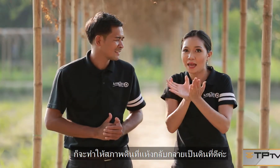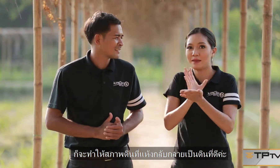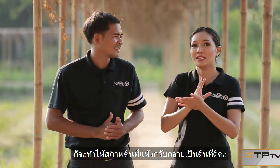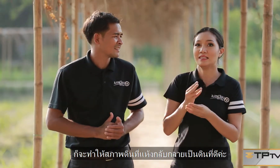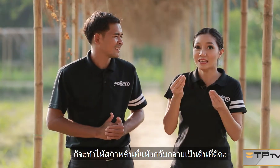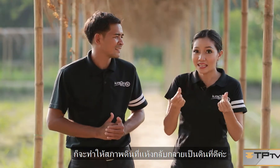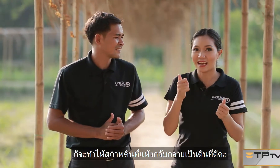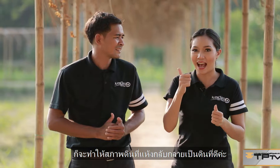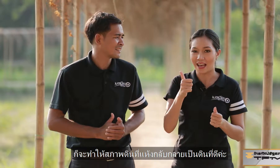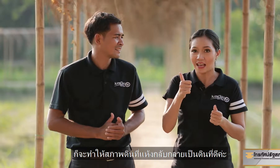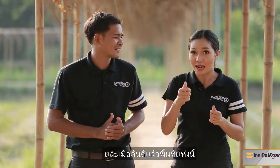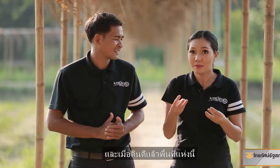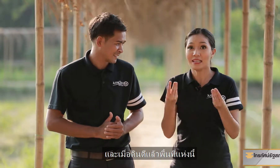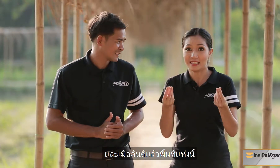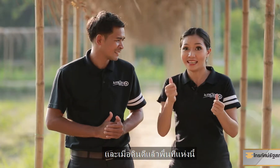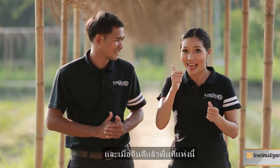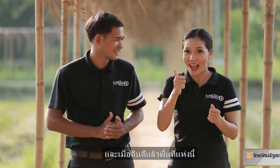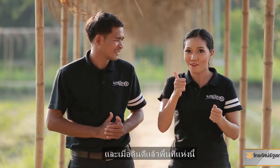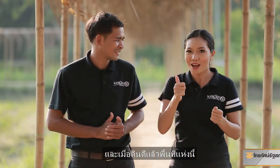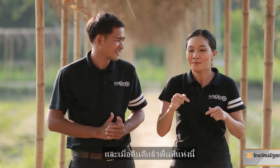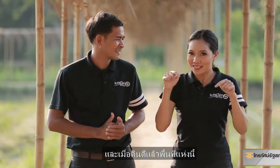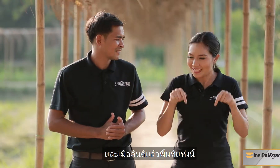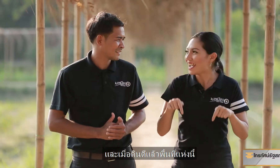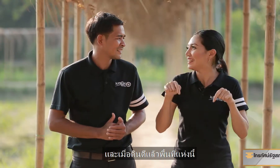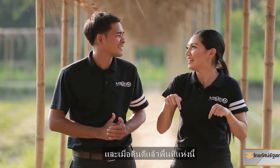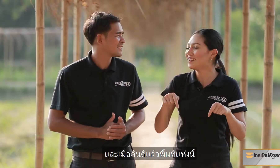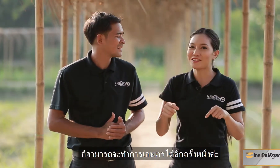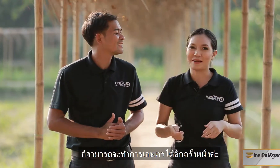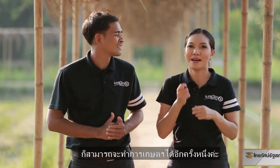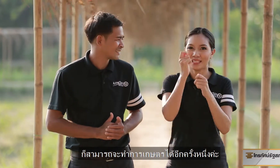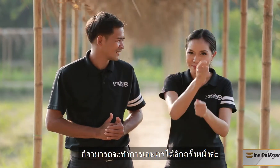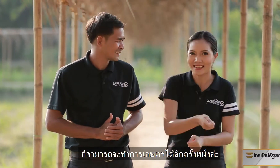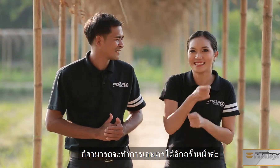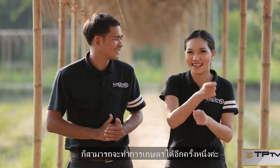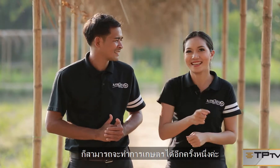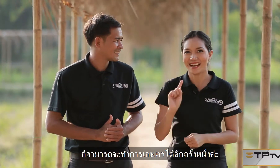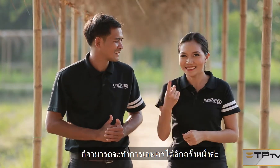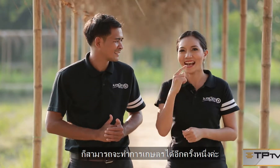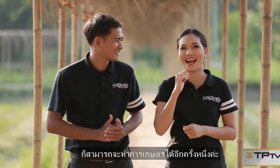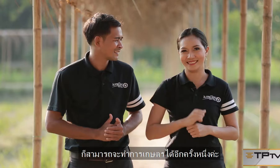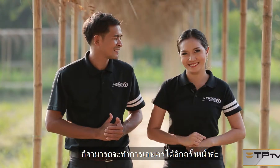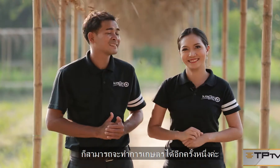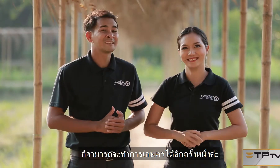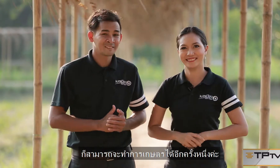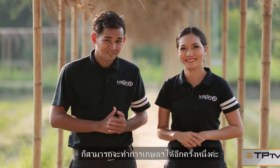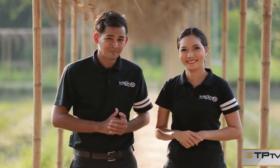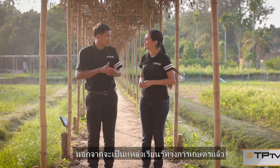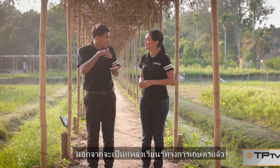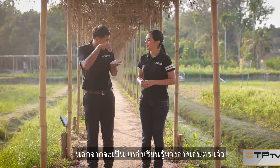เป็นดินที่ดีค่ะและเมื่อดินดีแล้วพื้นที่แห่งนี้ก็สามารถจะทำการเกษตรได้อีกครั้งหนึ่งค่ะ นอกจากจะ